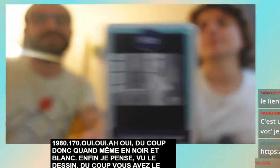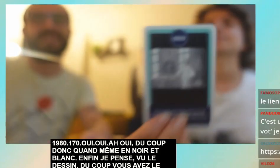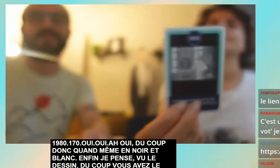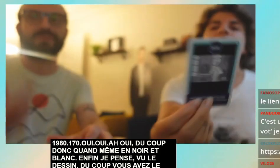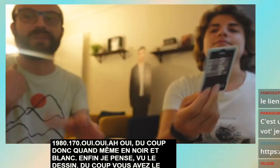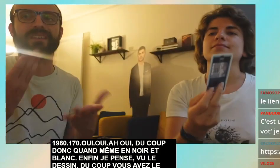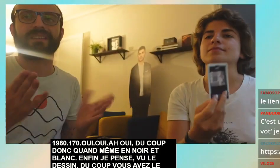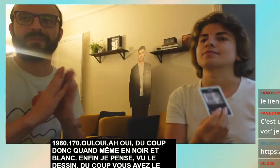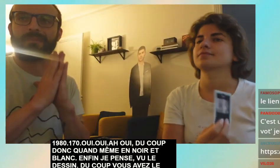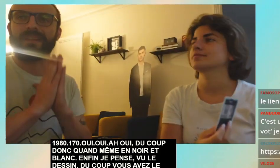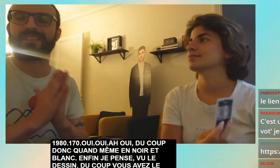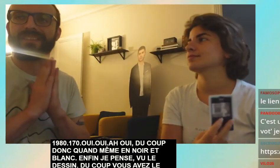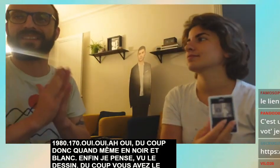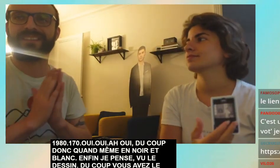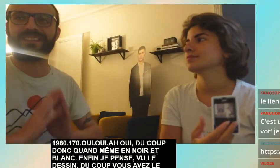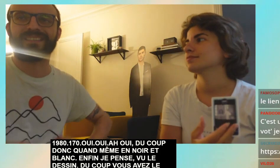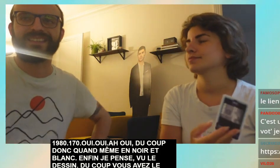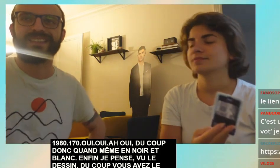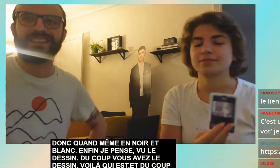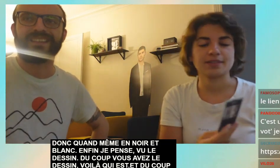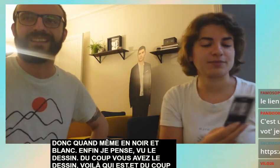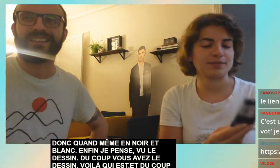Et du coup, ouais, c'est une messe.